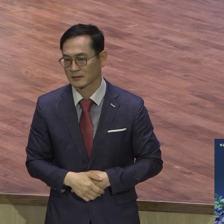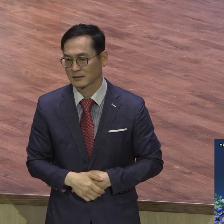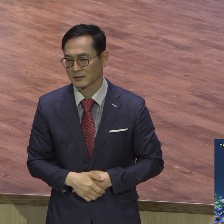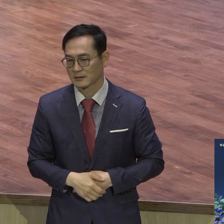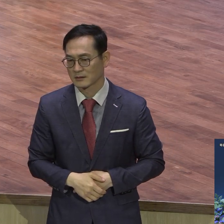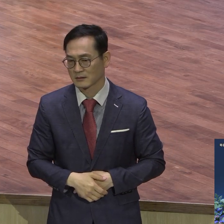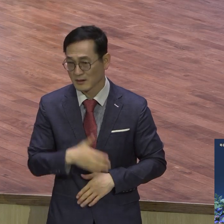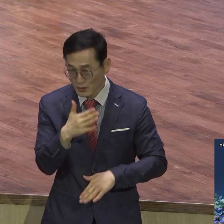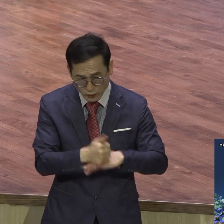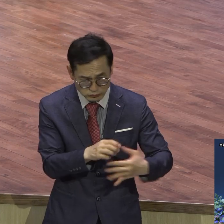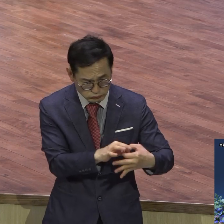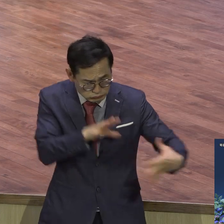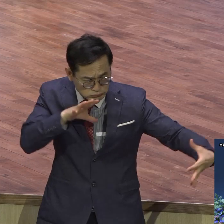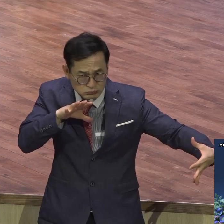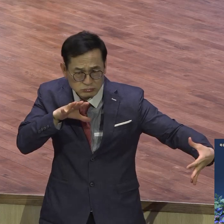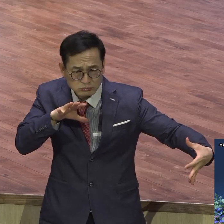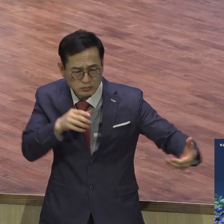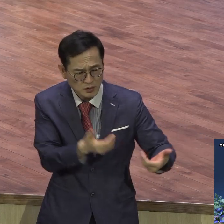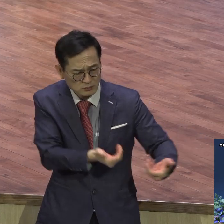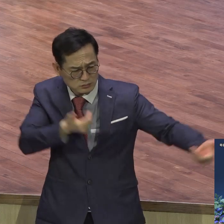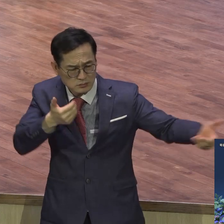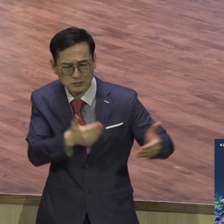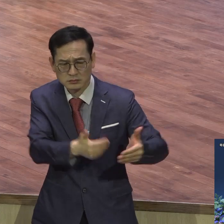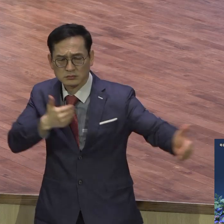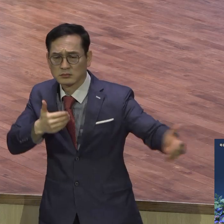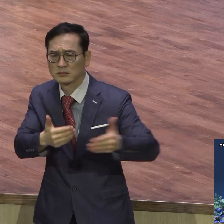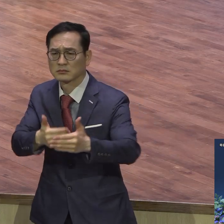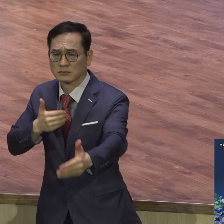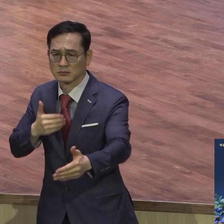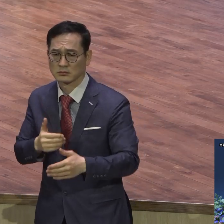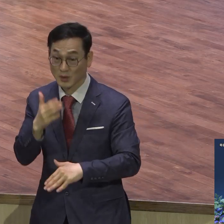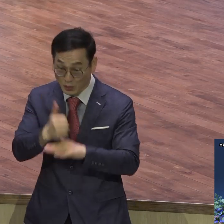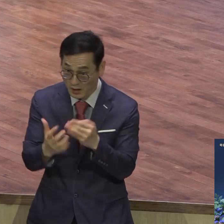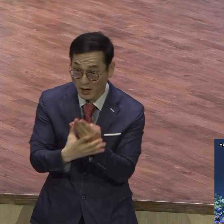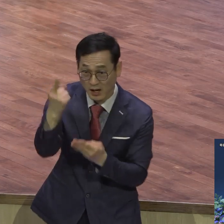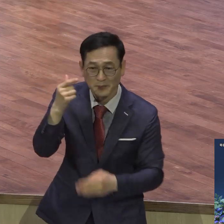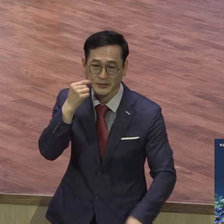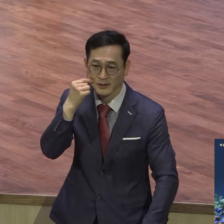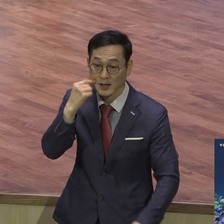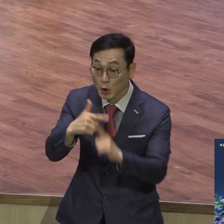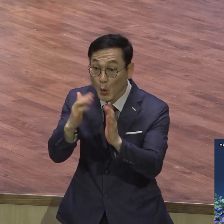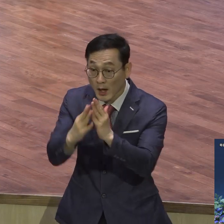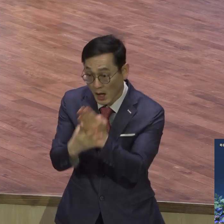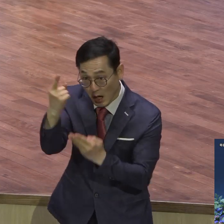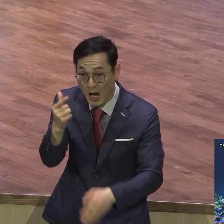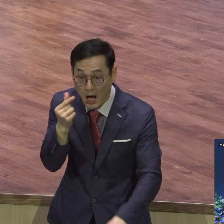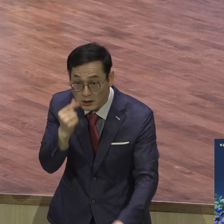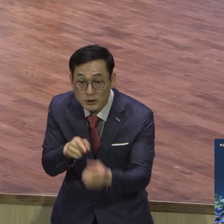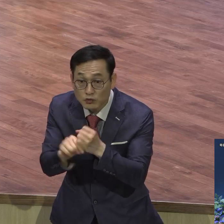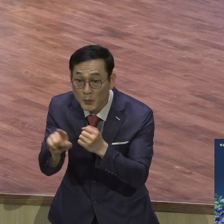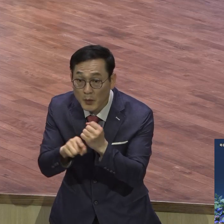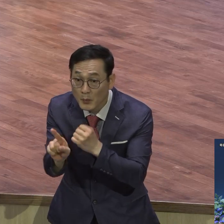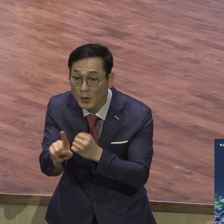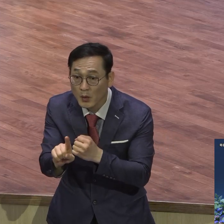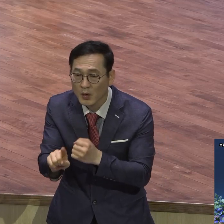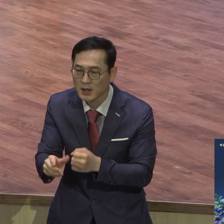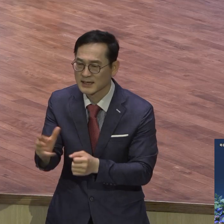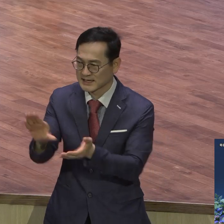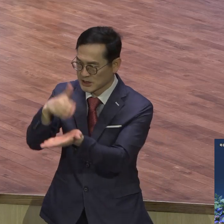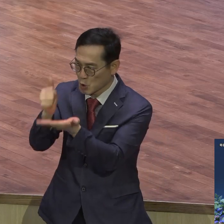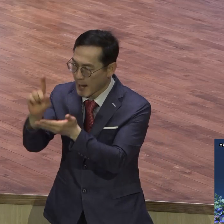관계를 다 끊게 만듭니다. 이 사람과 저 사람과 다 끊어 왜 교회가 하나 안됩니까? 그리스도로 그리스도 한 분이요. 성경도 한 분이요.